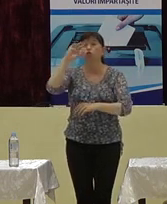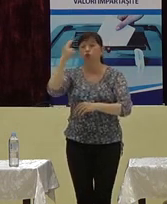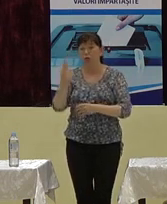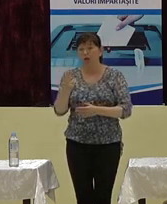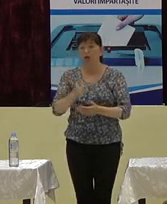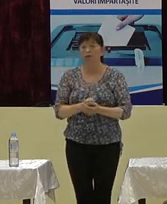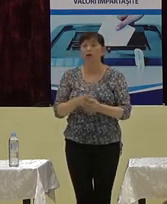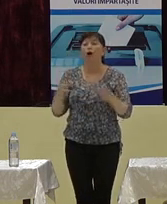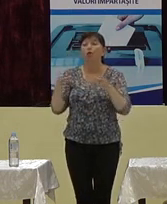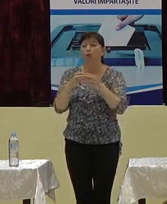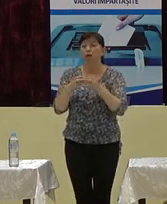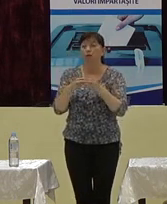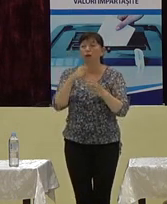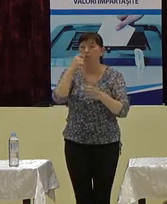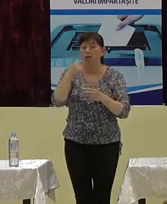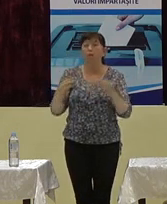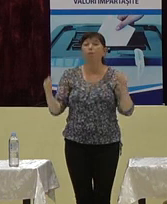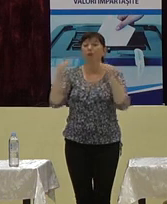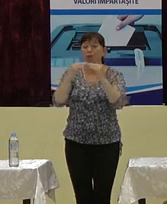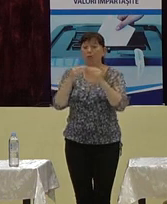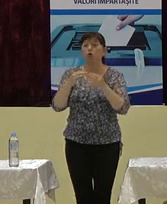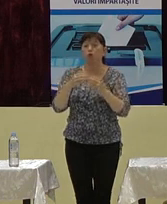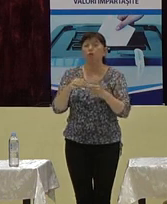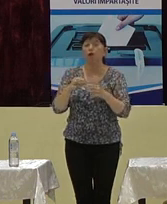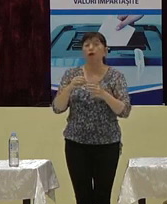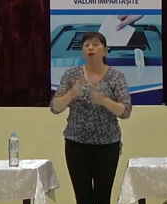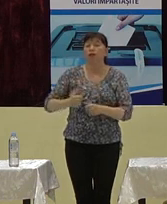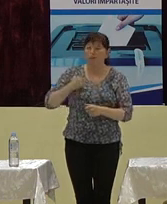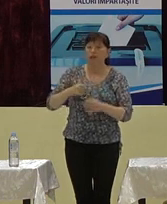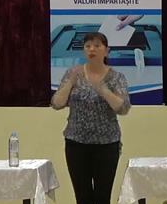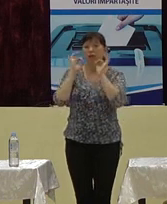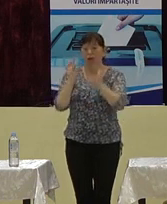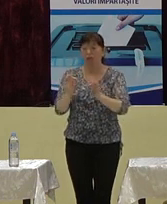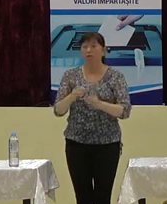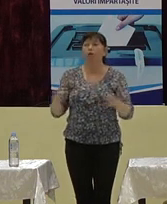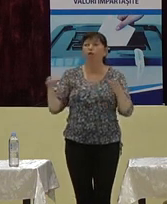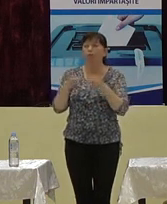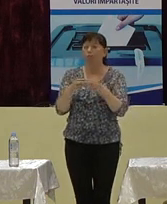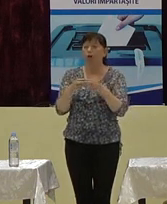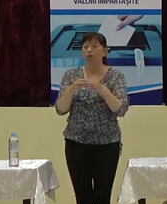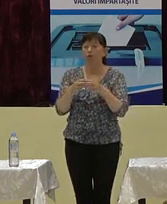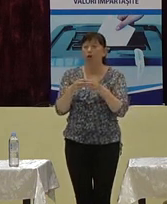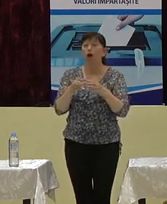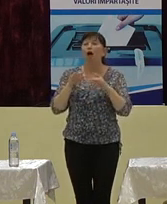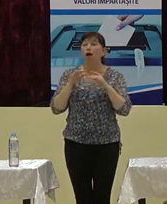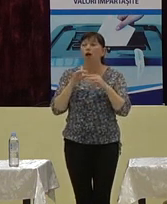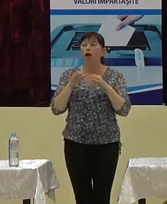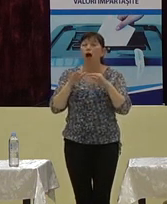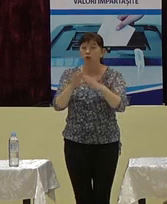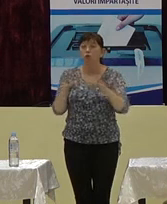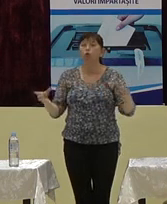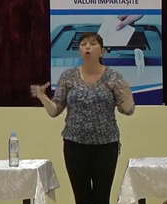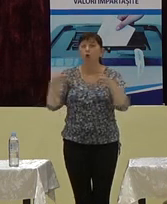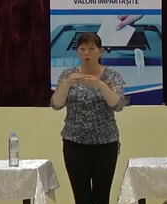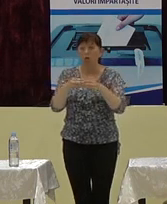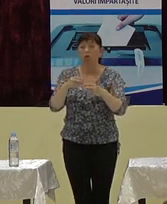Socialiștilor, Partidul Politic Platforma Demnitate și Adevăr, Partidul Politic Partidul Acțiuni Comune